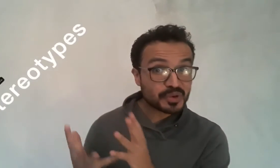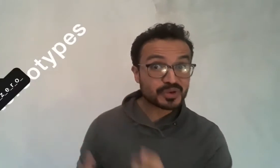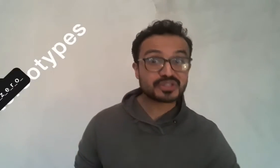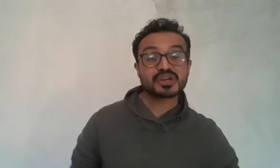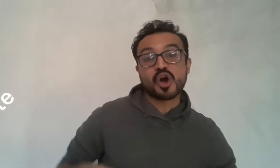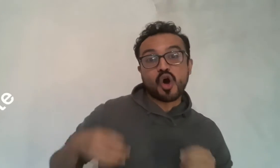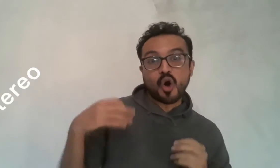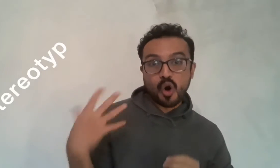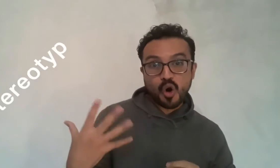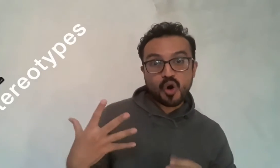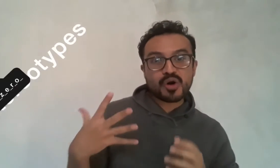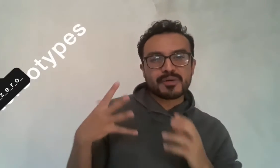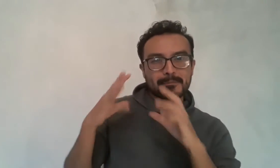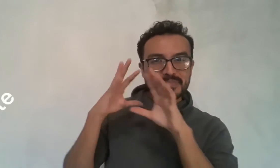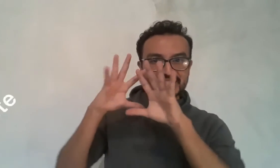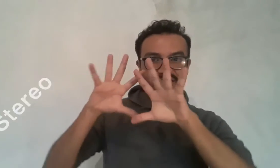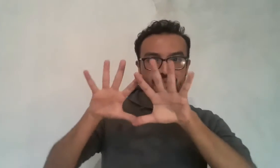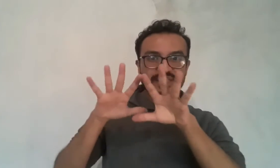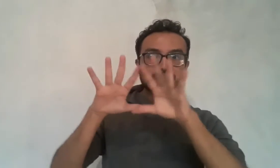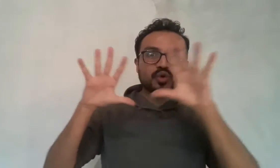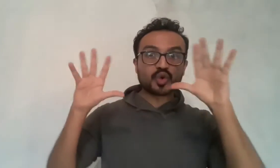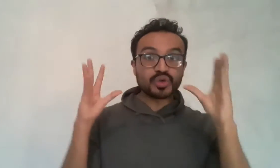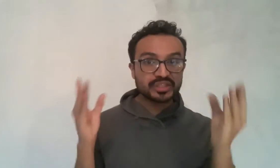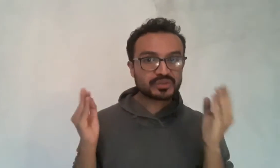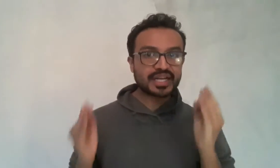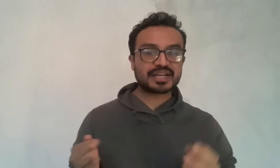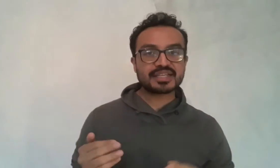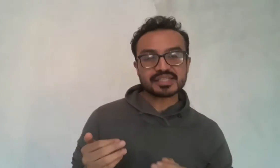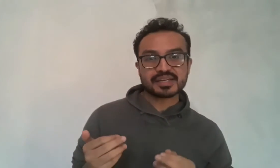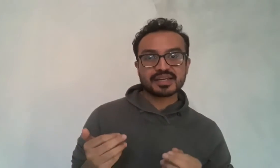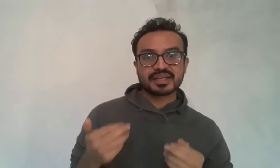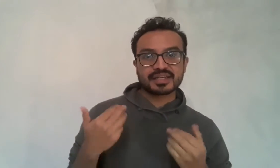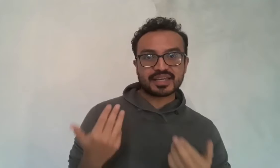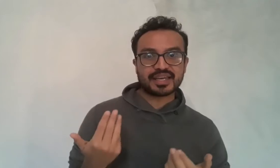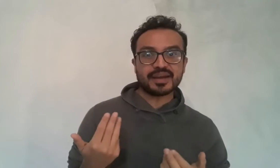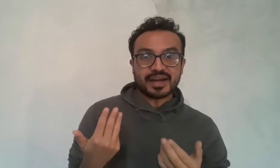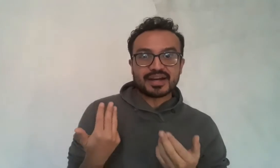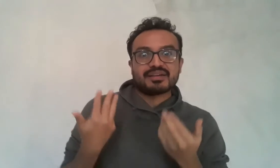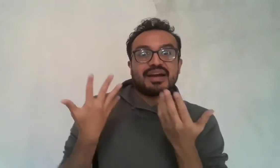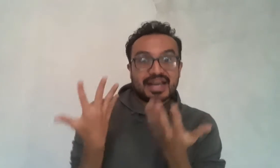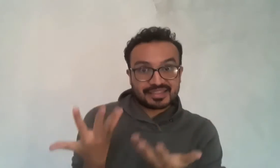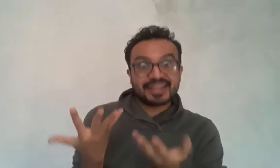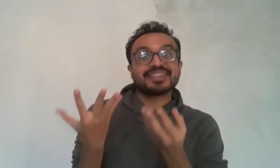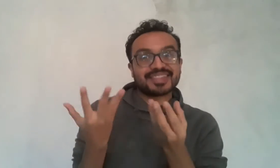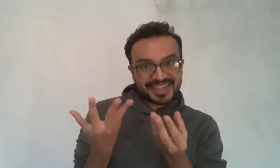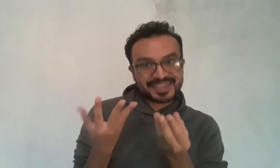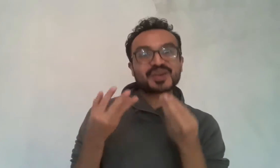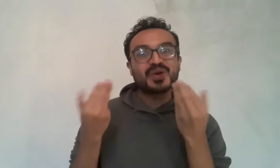estereotipos o visiones culturales que atenten